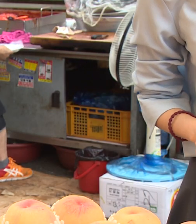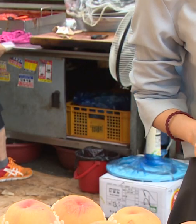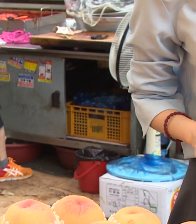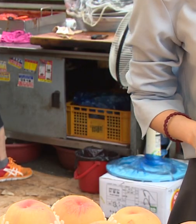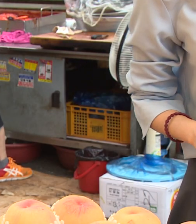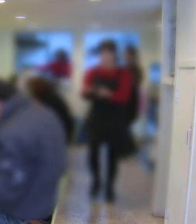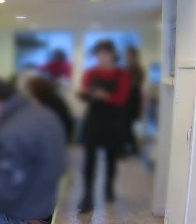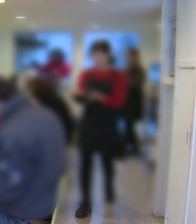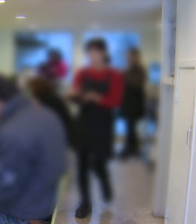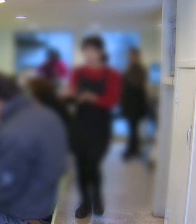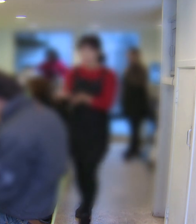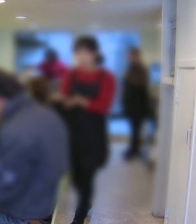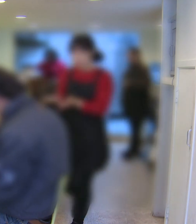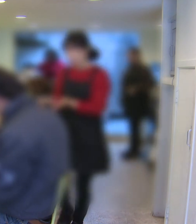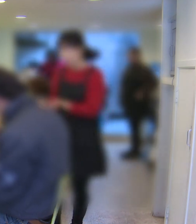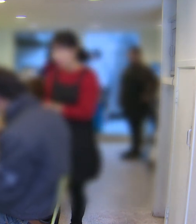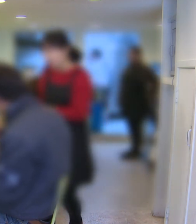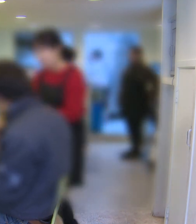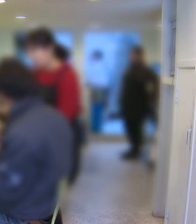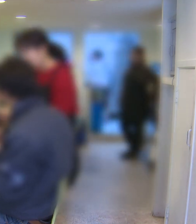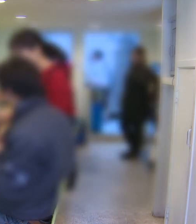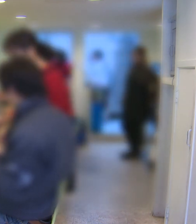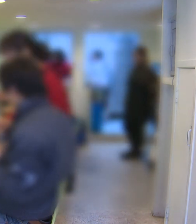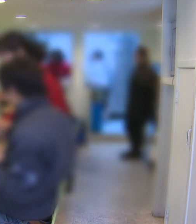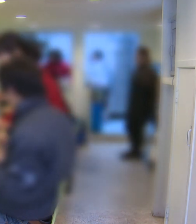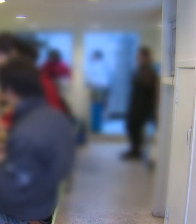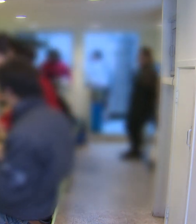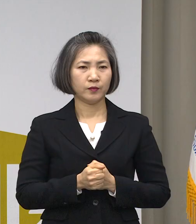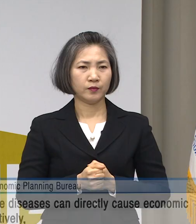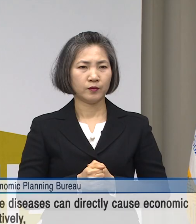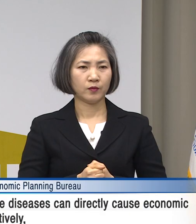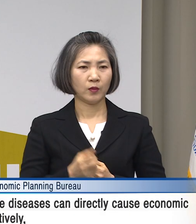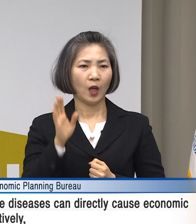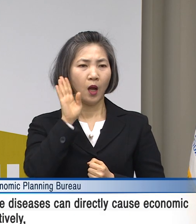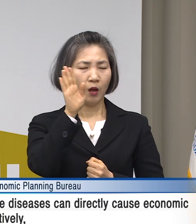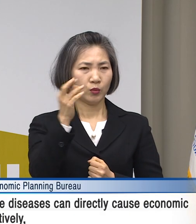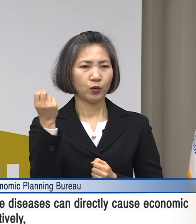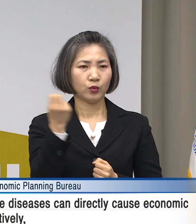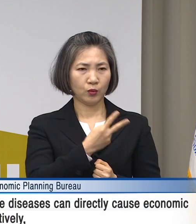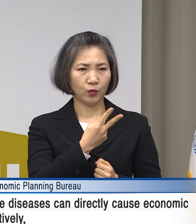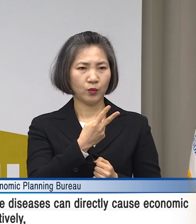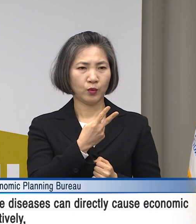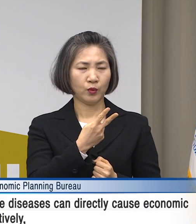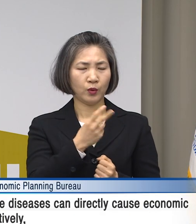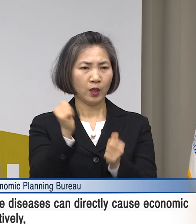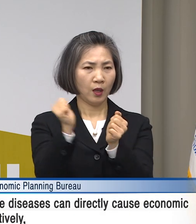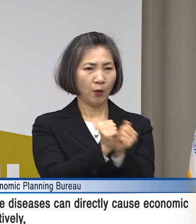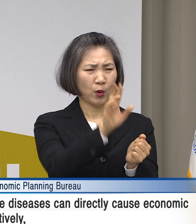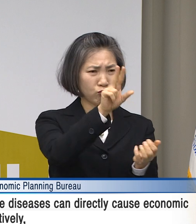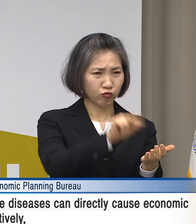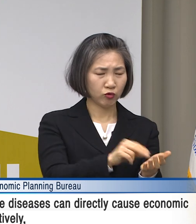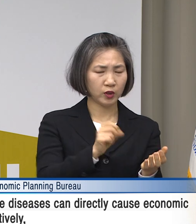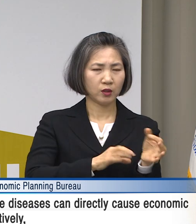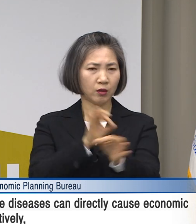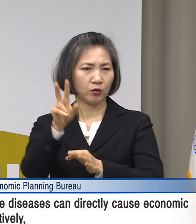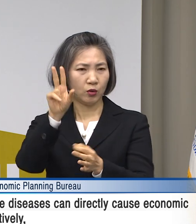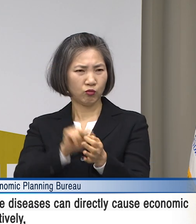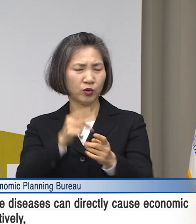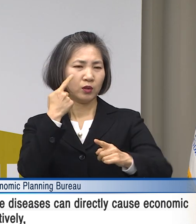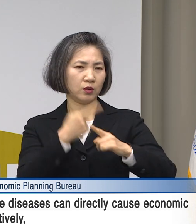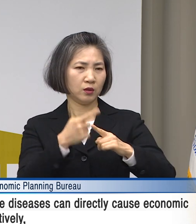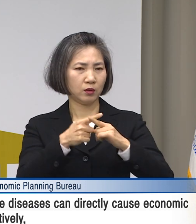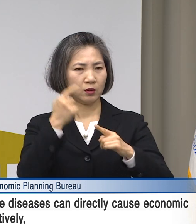10% for local economic promotion until July. 앞으로도 감염병 문제는 경제